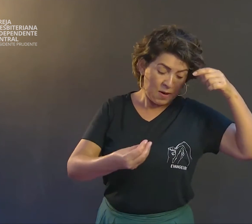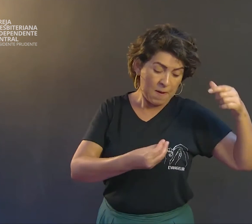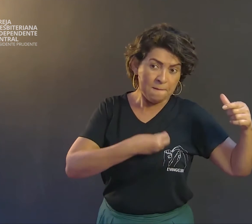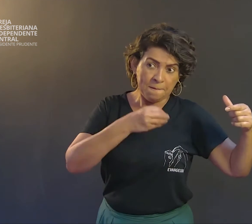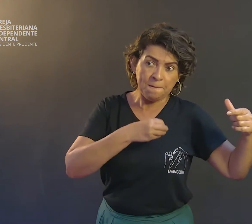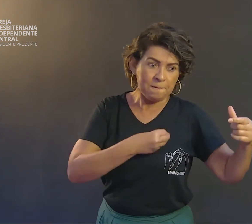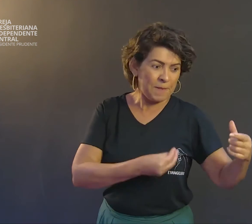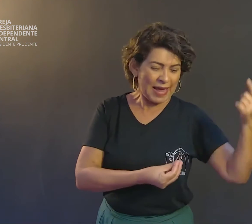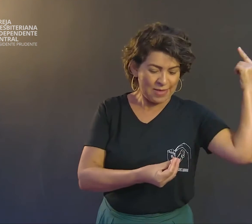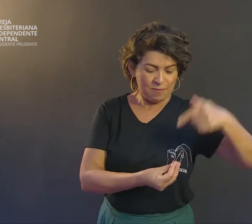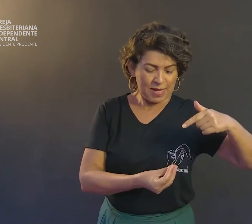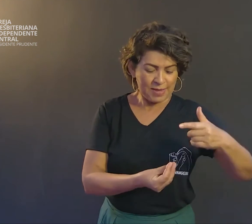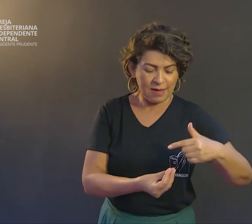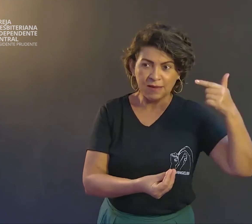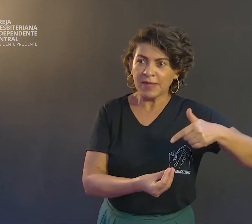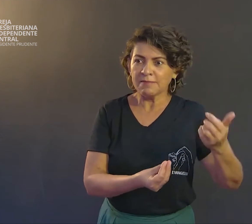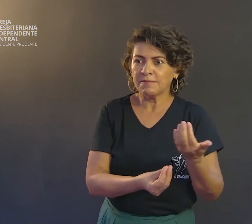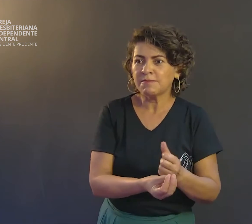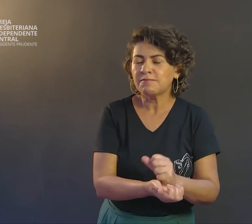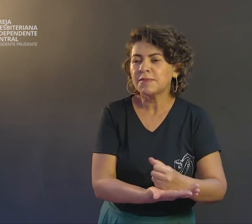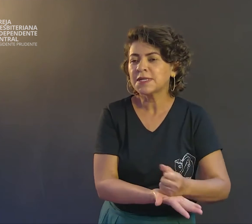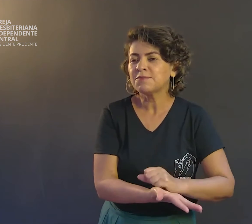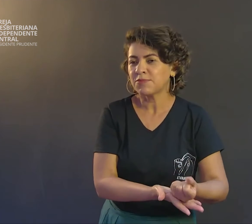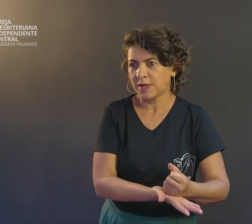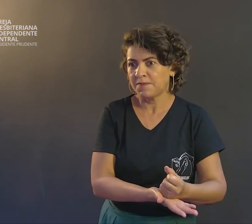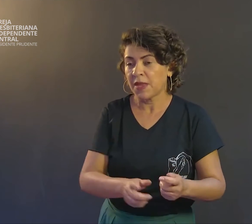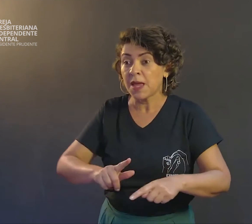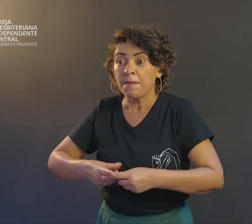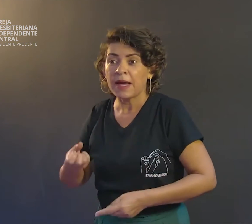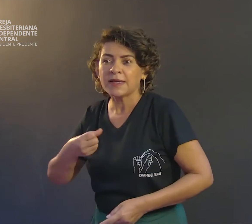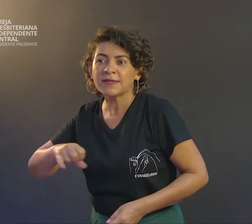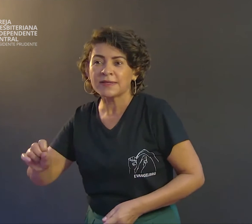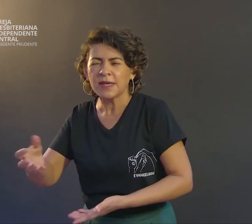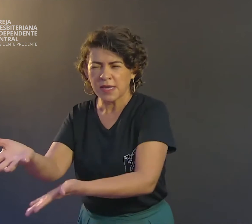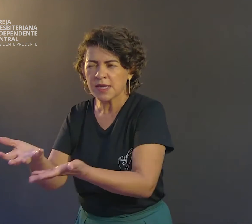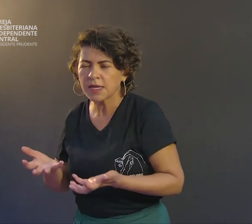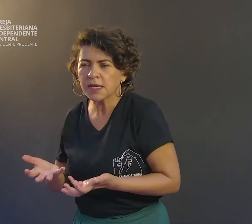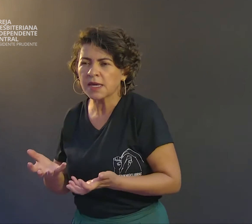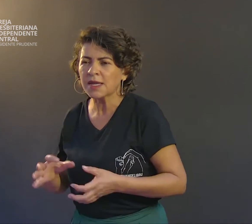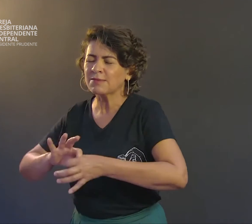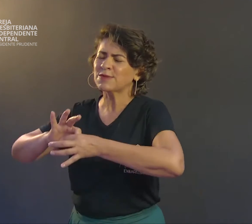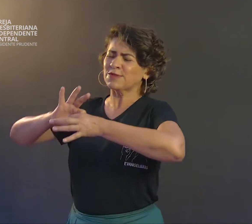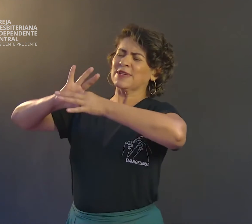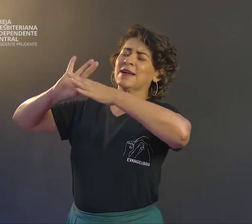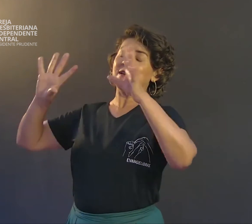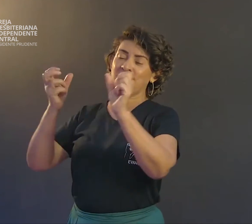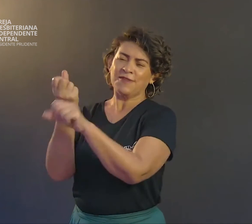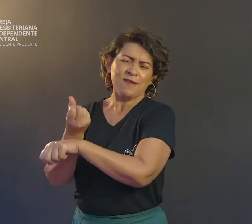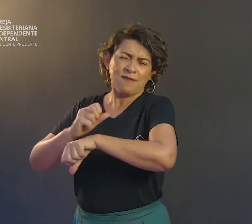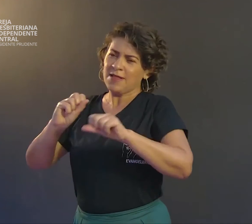Mas se queremos nos libertar do domínio que o pecado tem sobre nós, seja em vícios ou